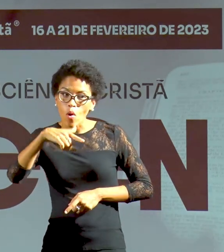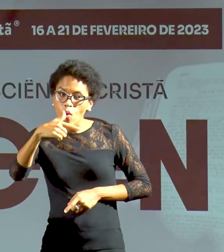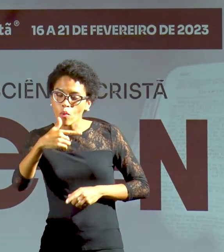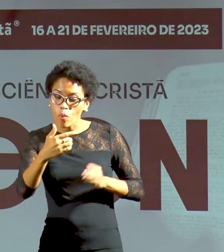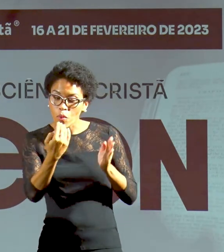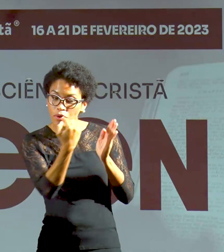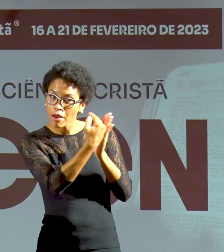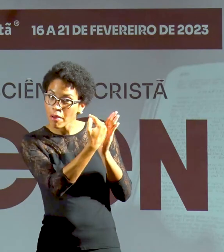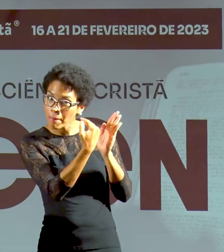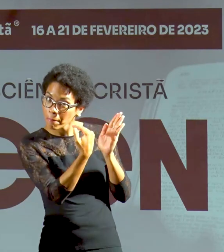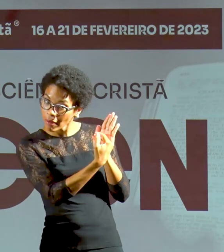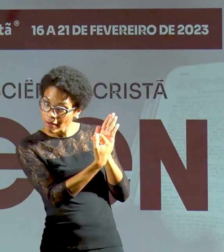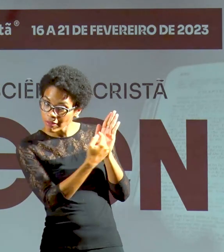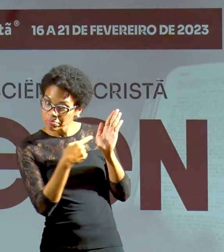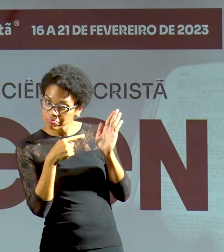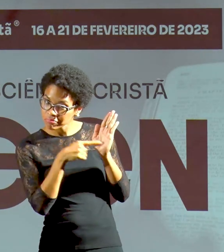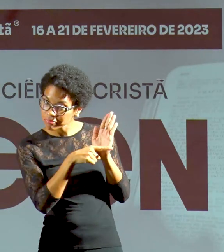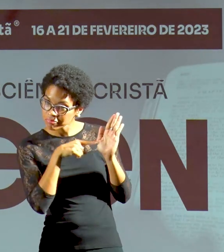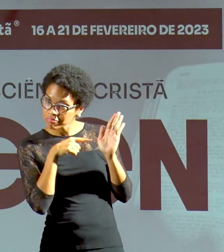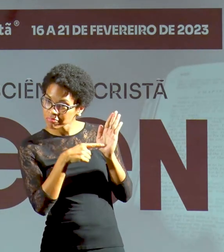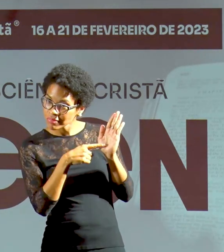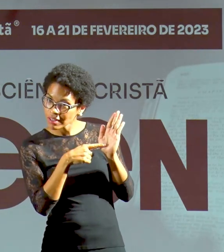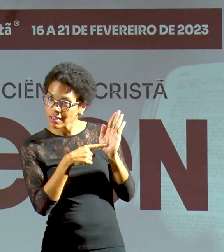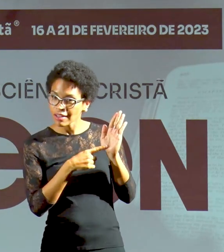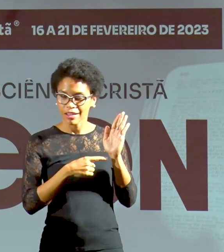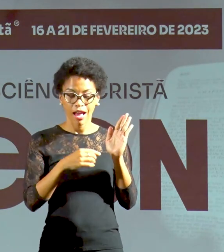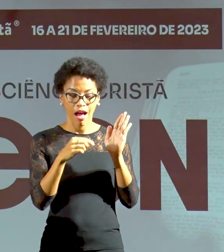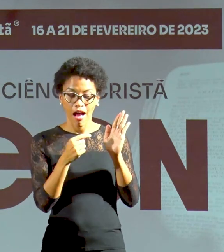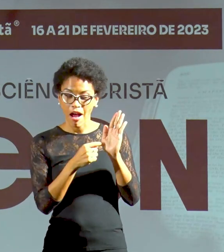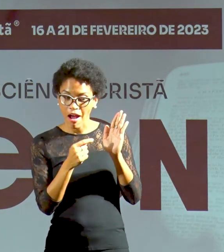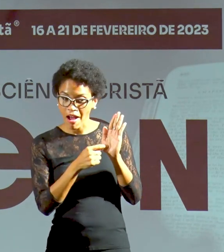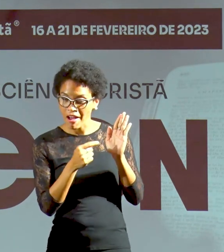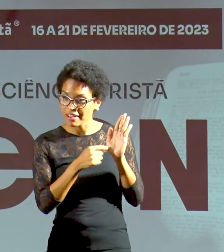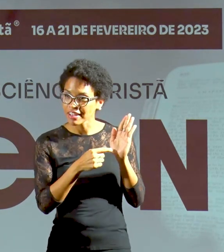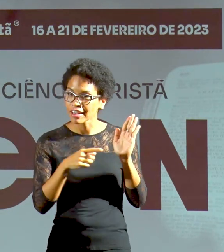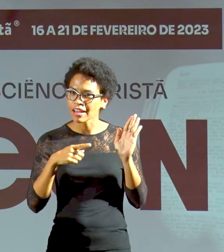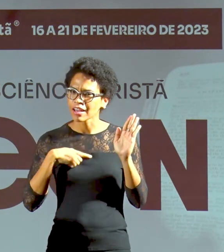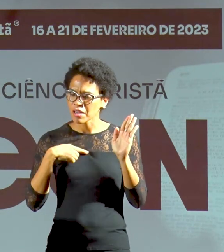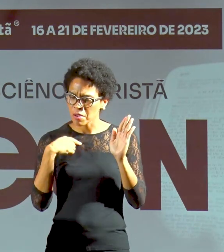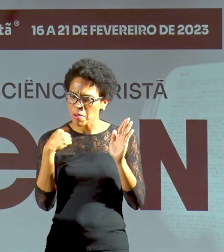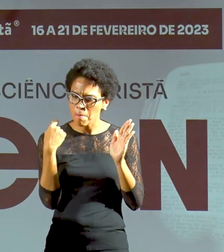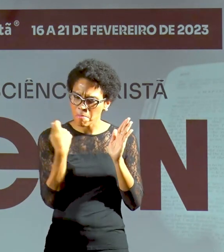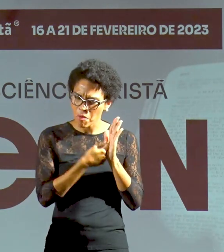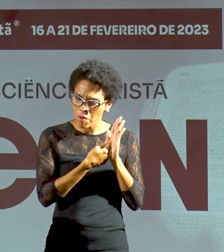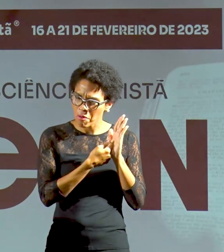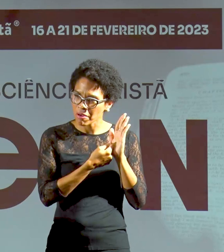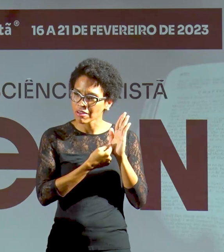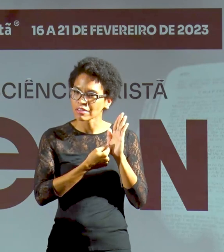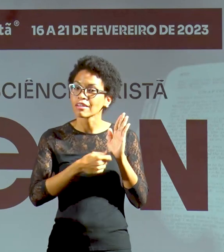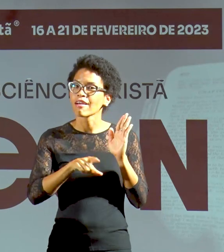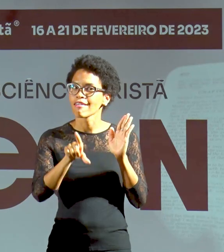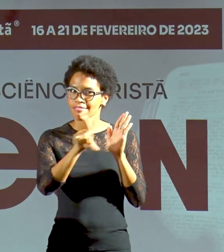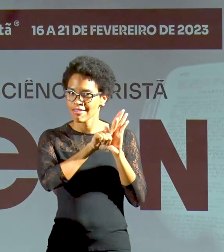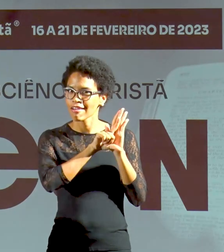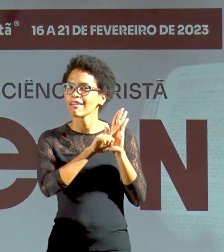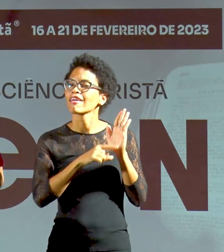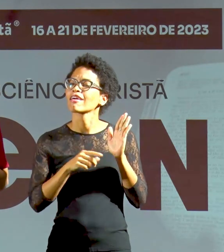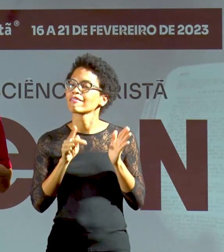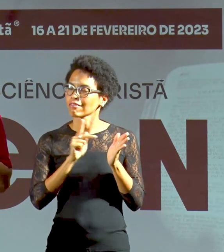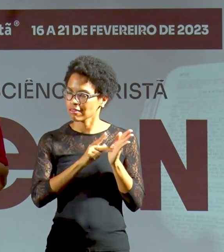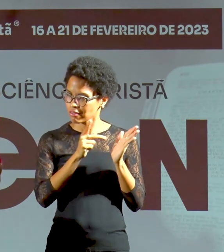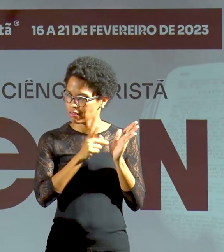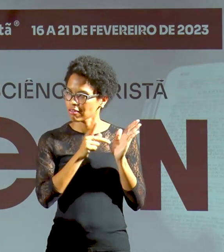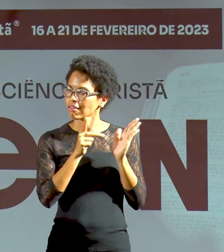essa atenção ao parágrafo 2 porque é no parágrafo 2 que eu compro que essa teoria ela é quase uma lei ela é